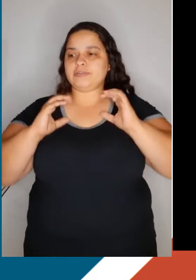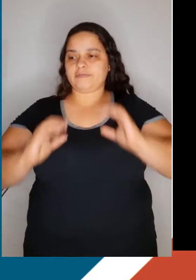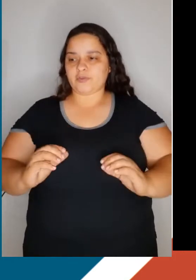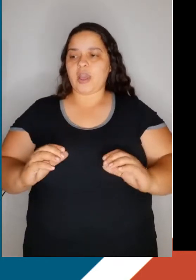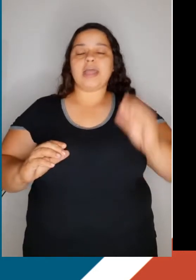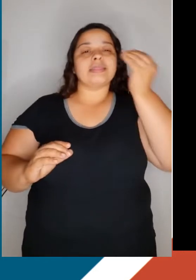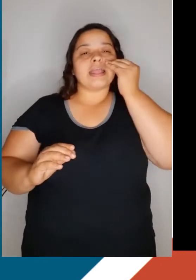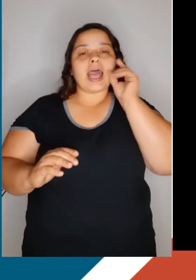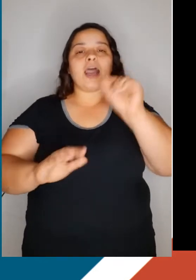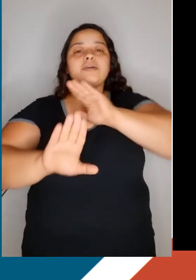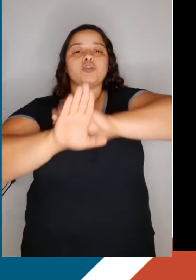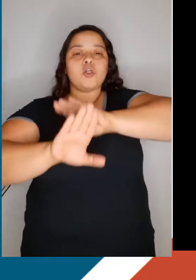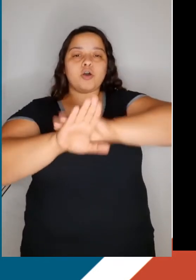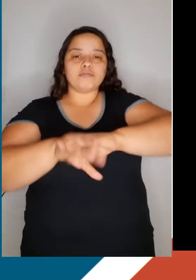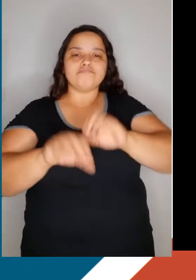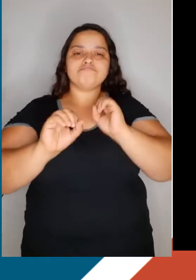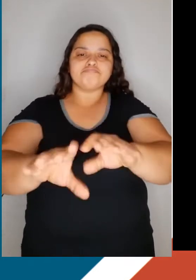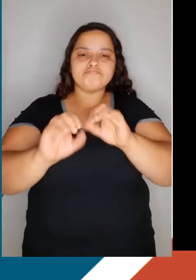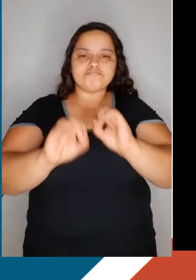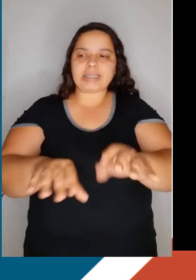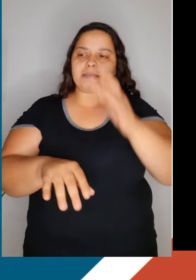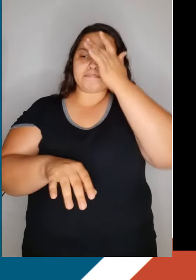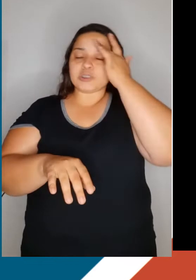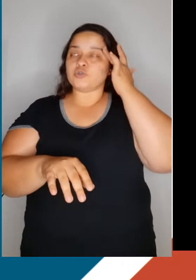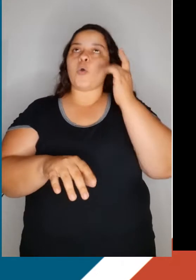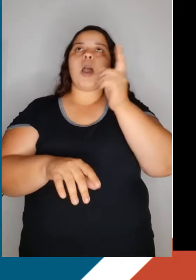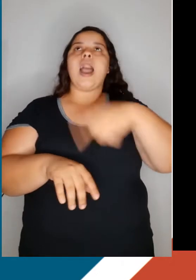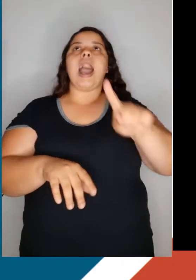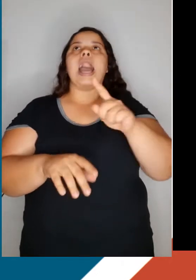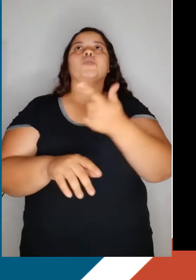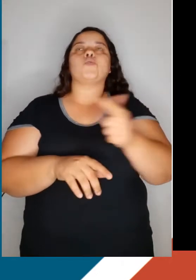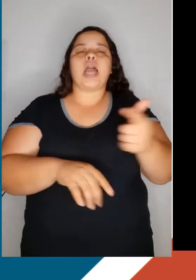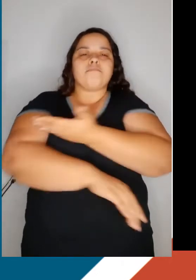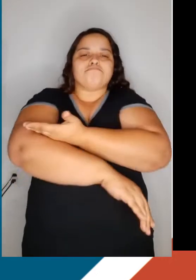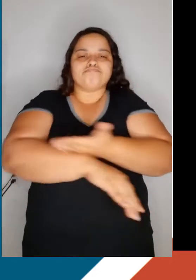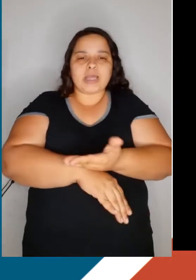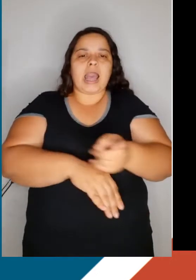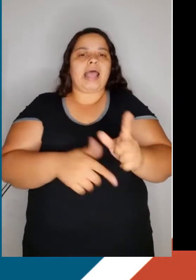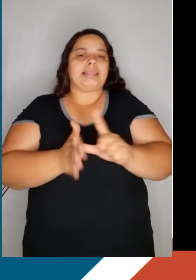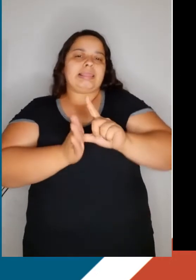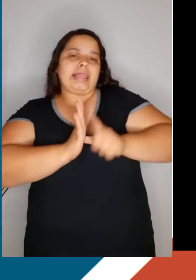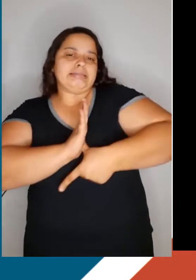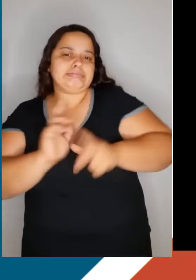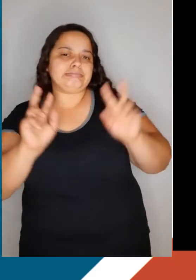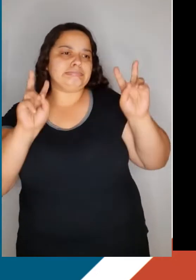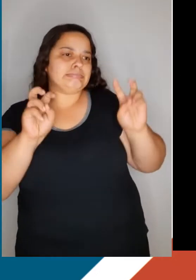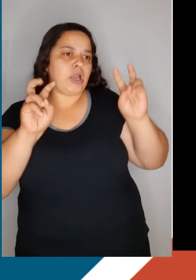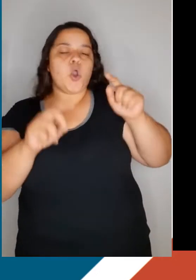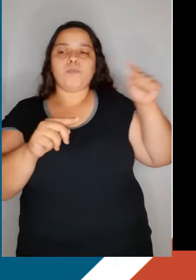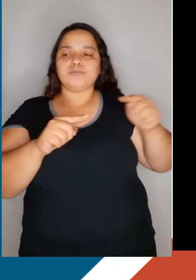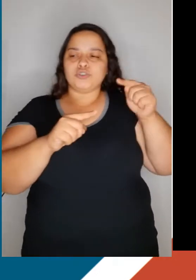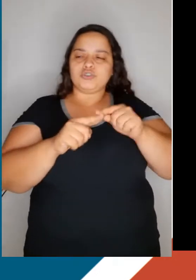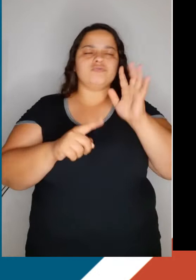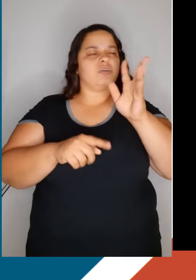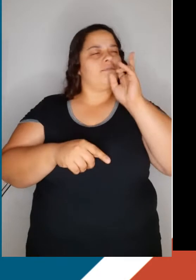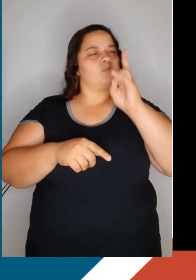levar a civilização aos povos atrasados de acordo com os diferentes níveis de evolução das sociedades. Esse objetivo, aí vocês